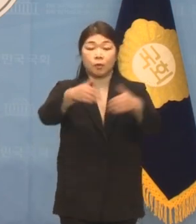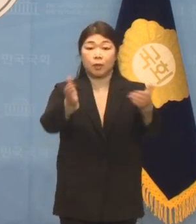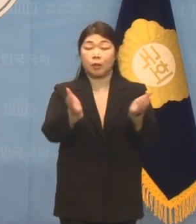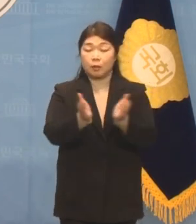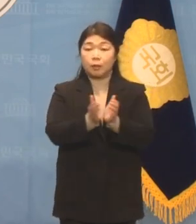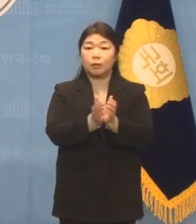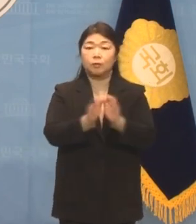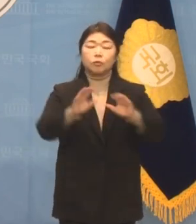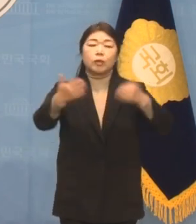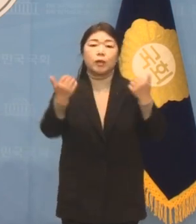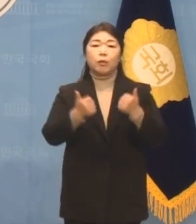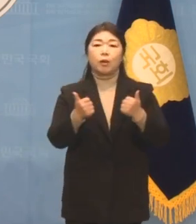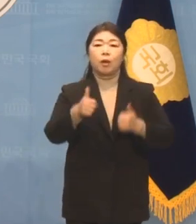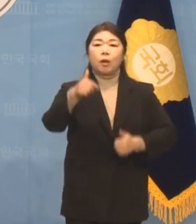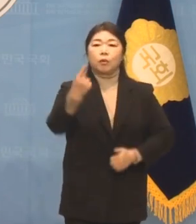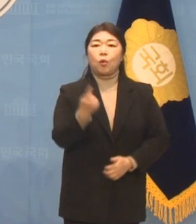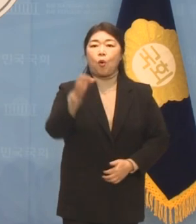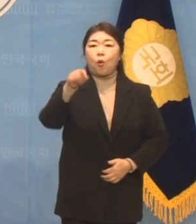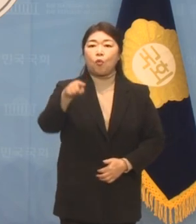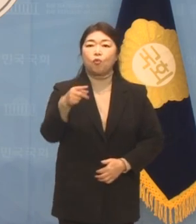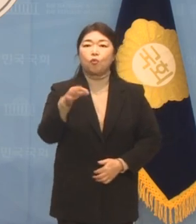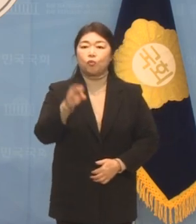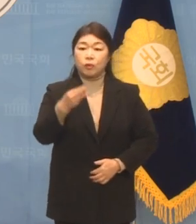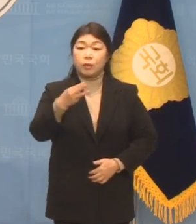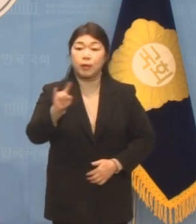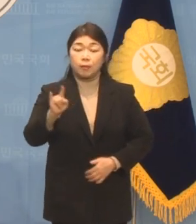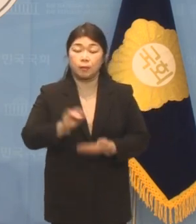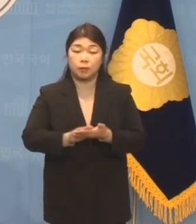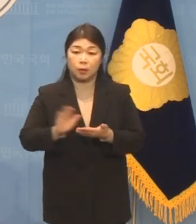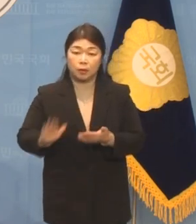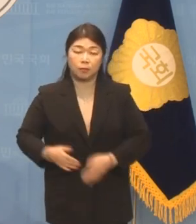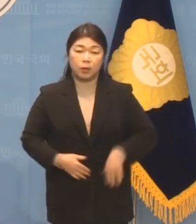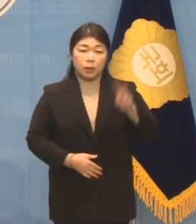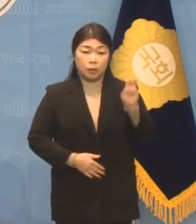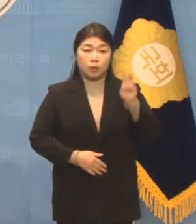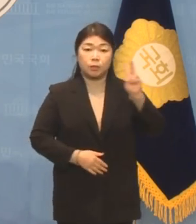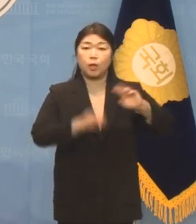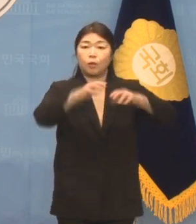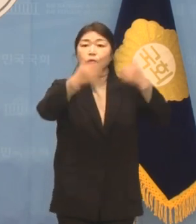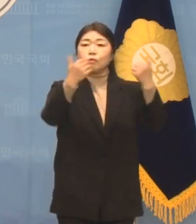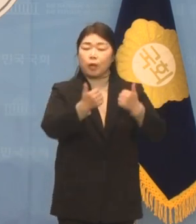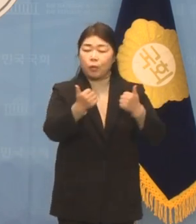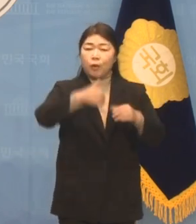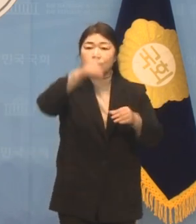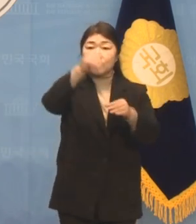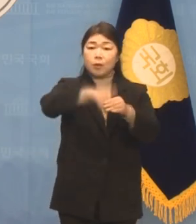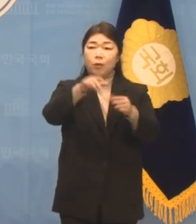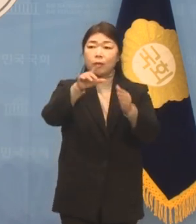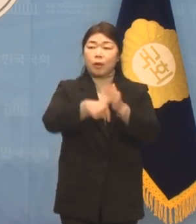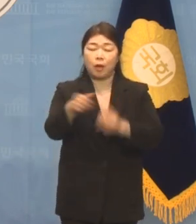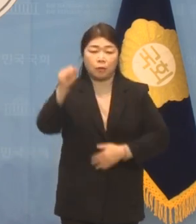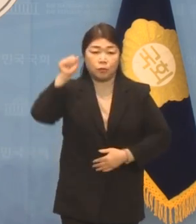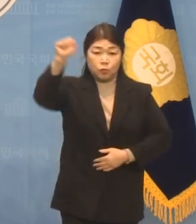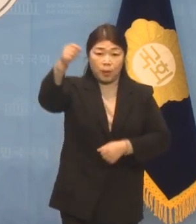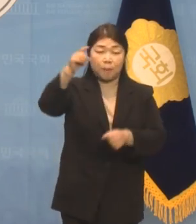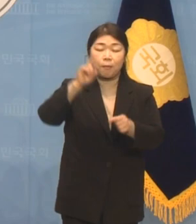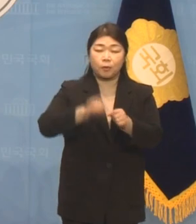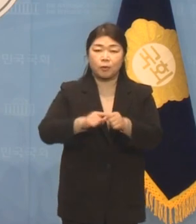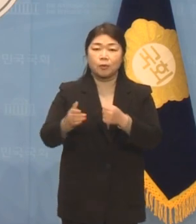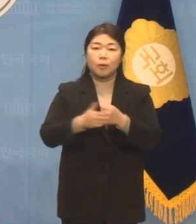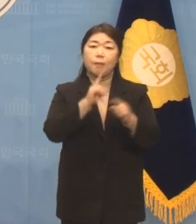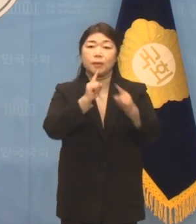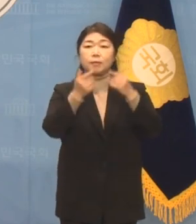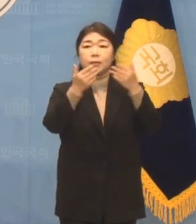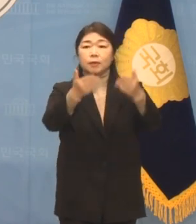더불어민주당 국회의원 노웅래 의원입니다. 22대 총선에서 출마하고자 이 자리에